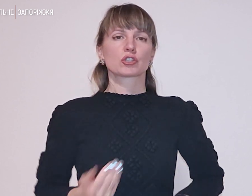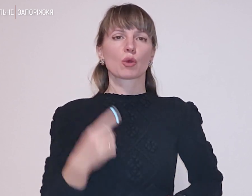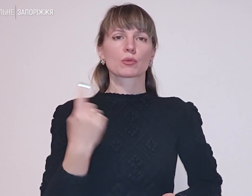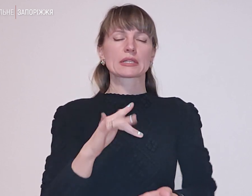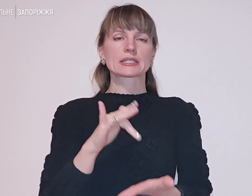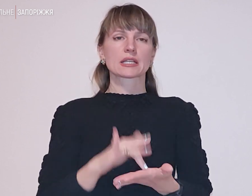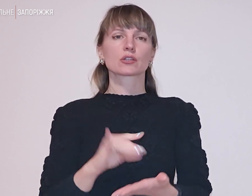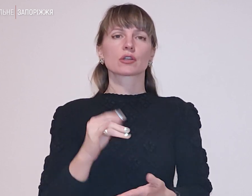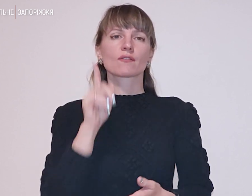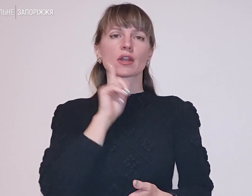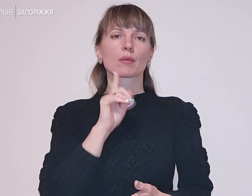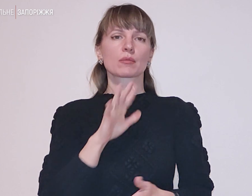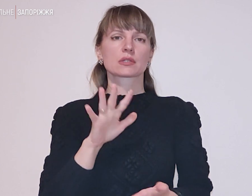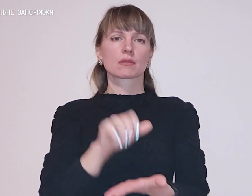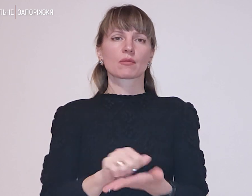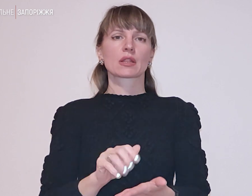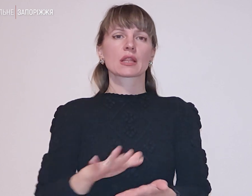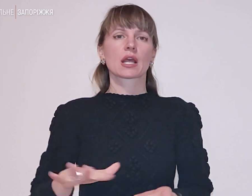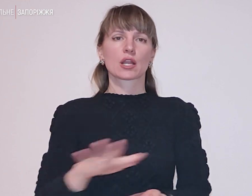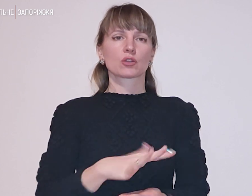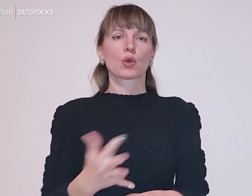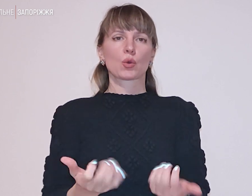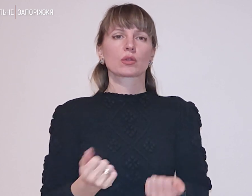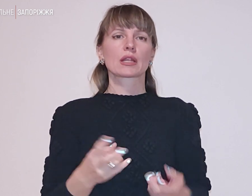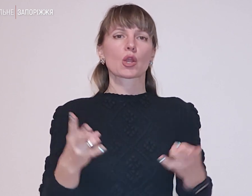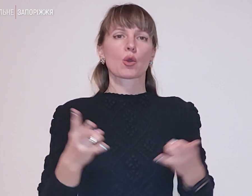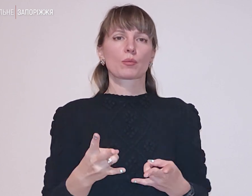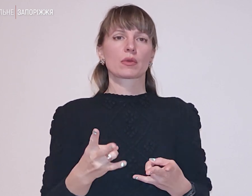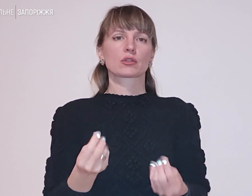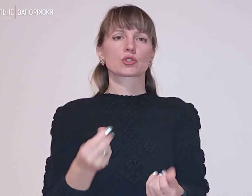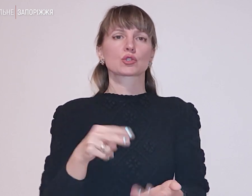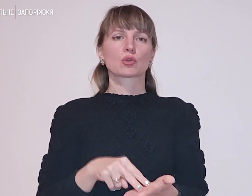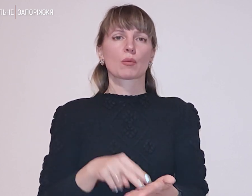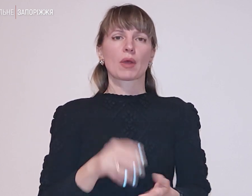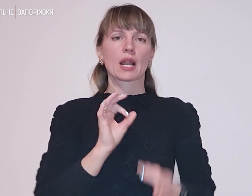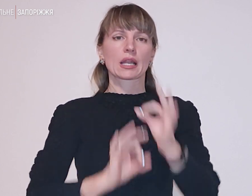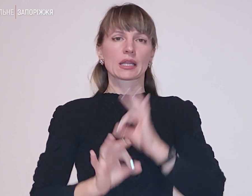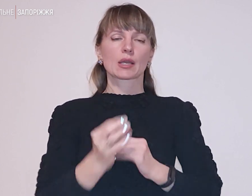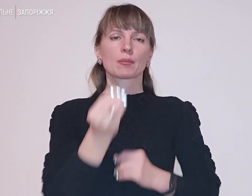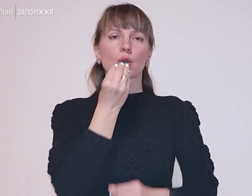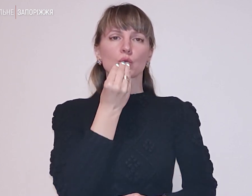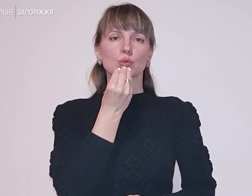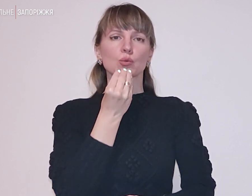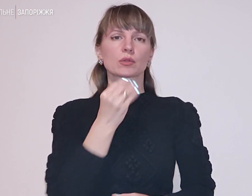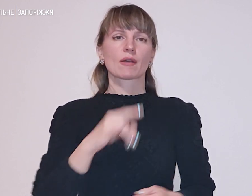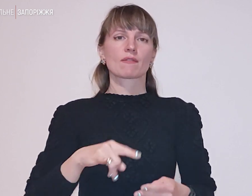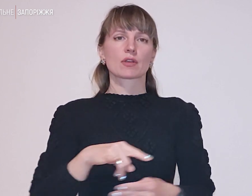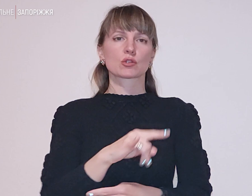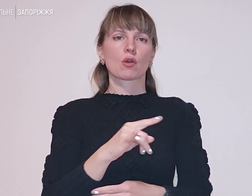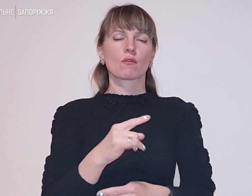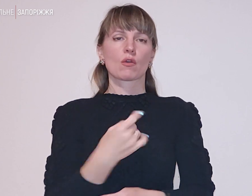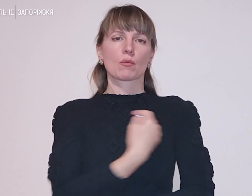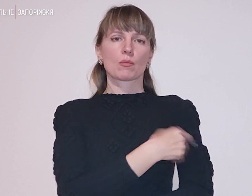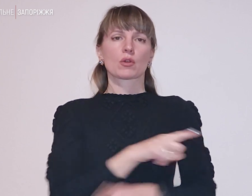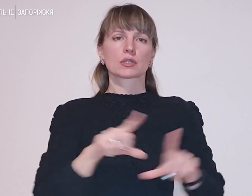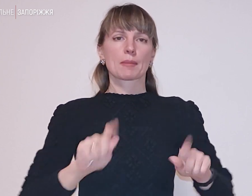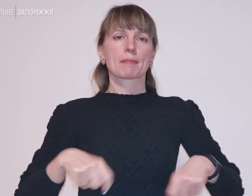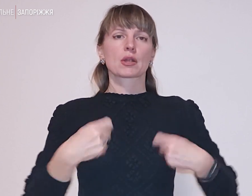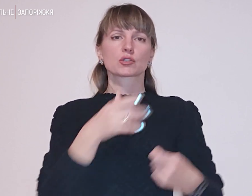та тимчасово окупованих територій отримують необхідні вартісні ліки, продукти, а військовому госпіталю передадуть сучасно обладнаний